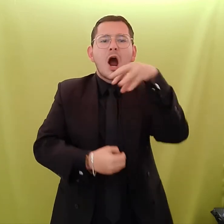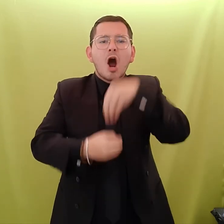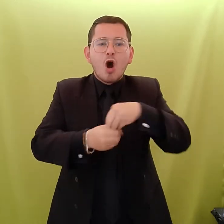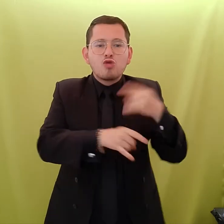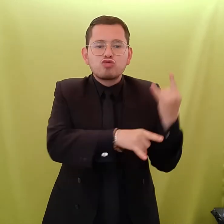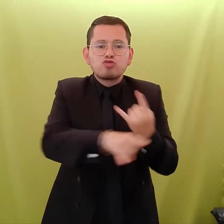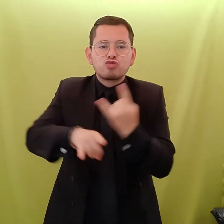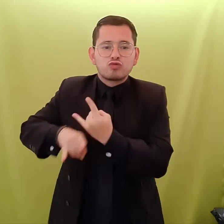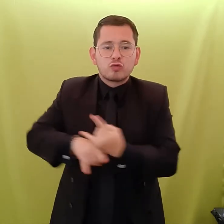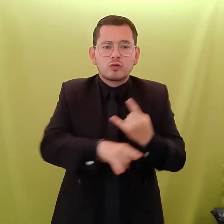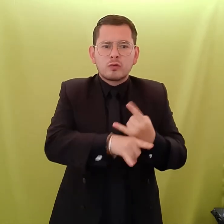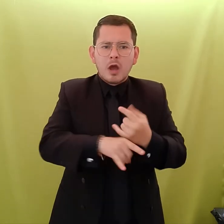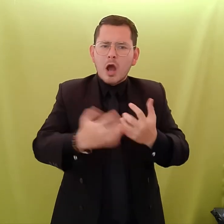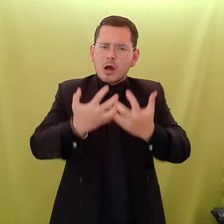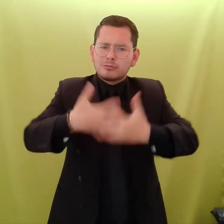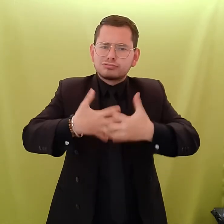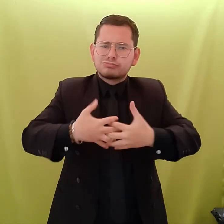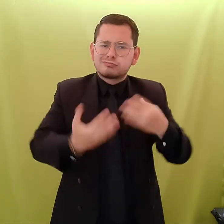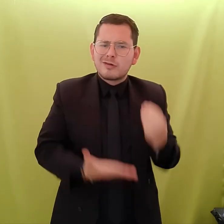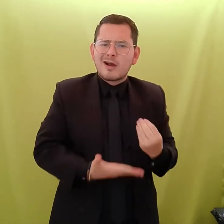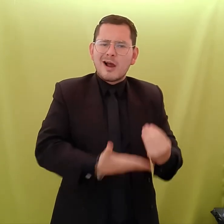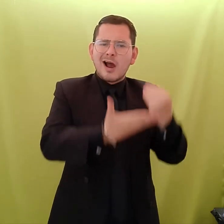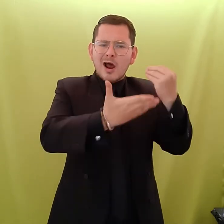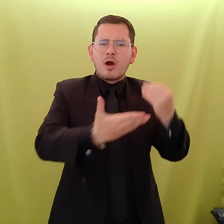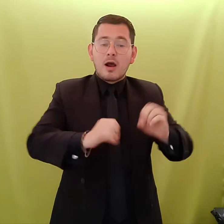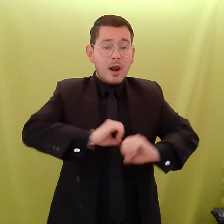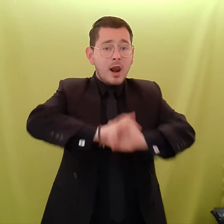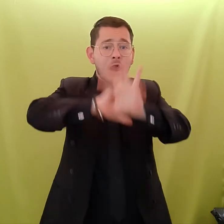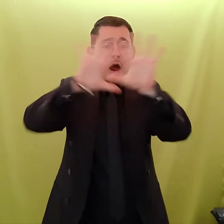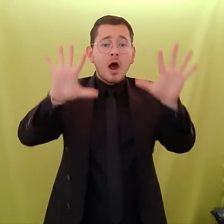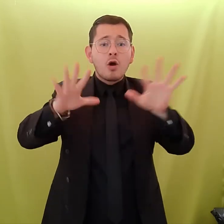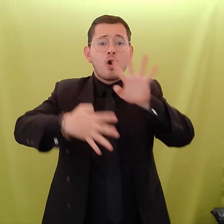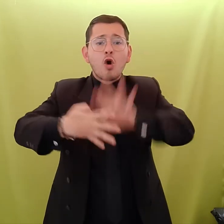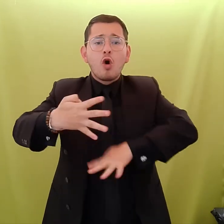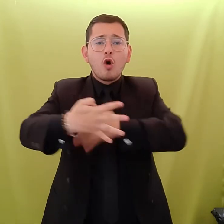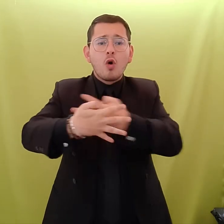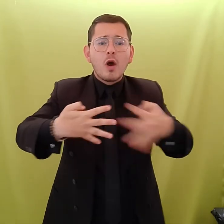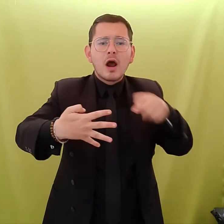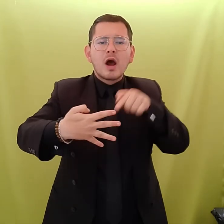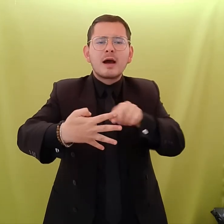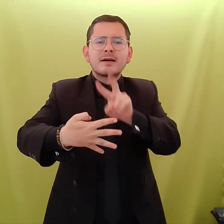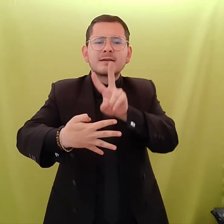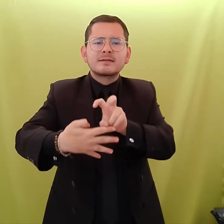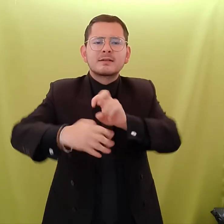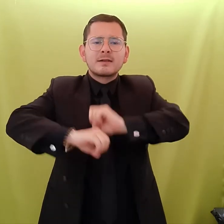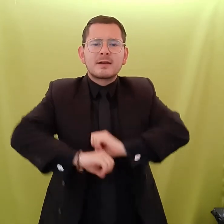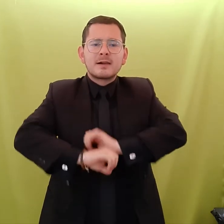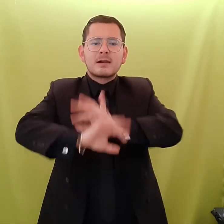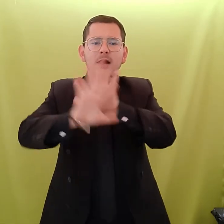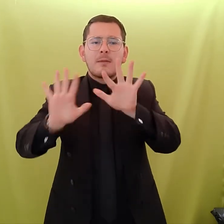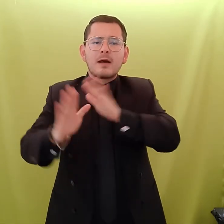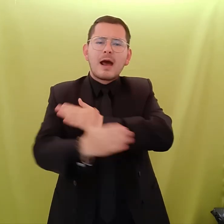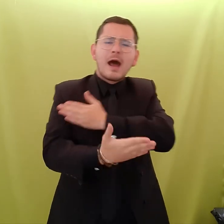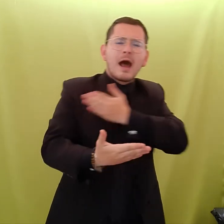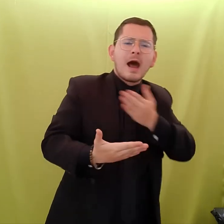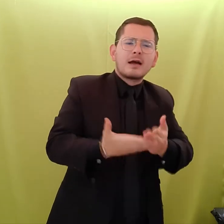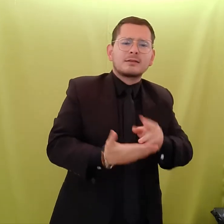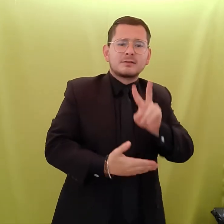funcionamiento se garantizará de 7 de la mañana a 7 de la noche. De manera diaria, los tunjanos y turistas que lo requieran